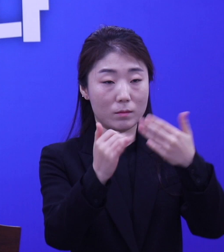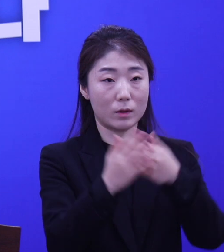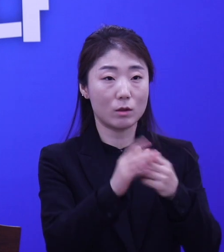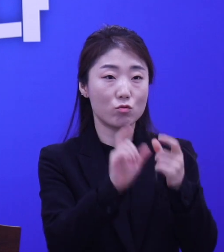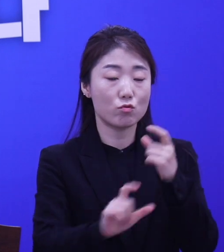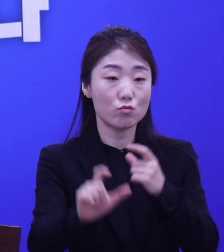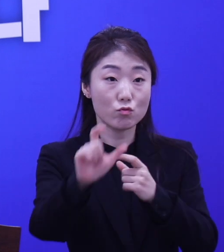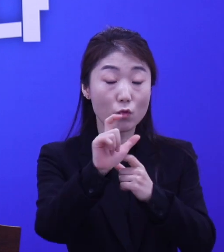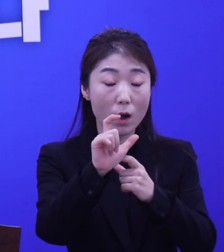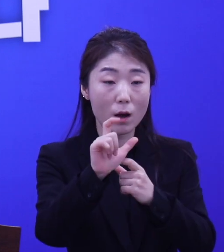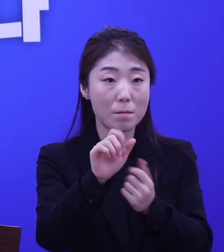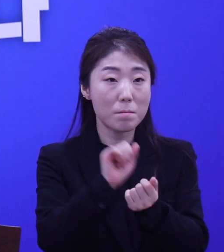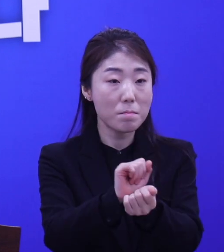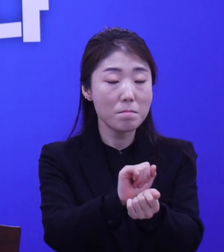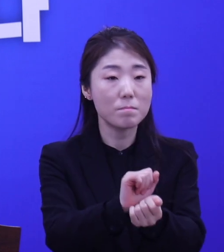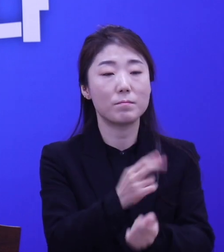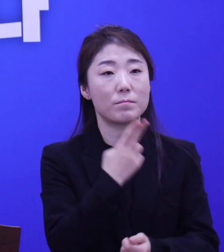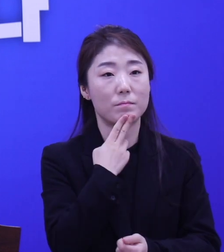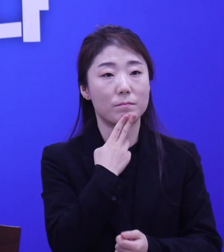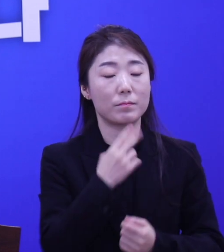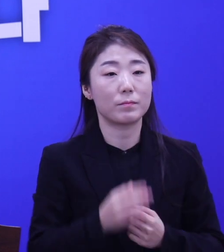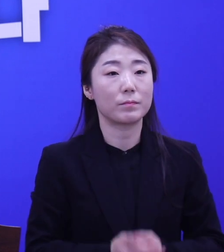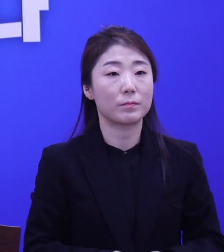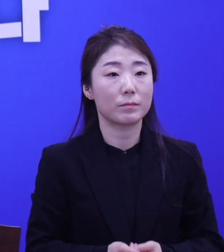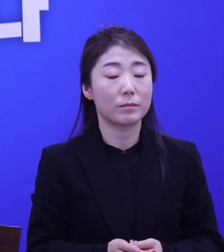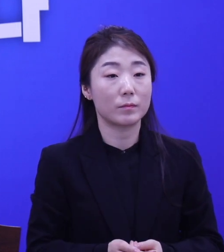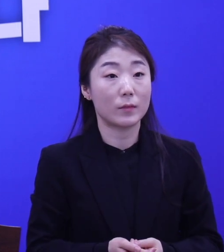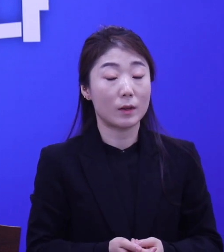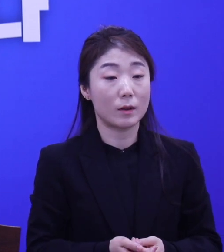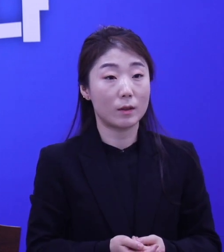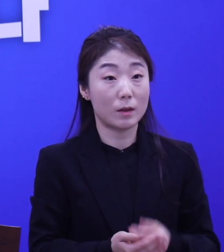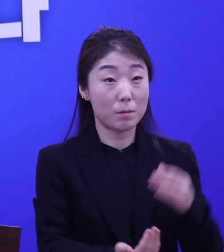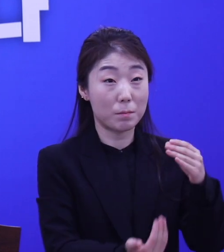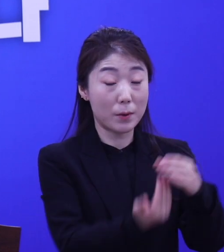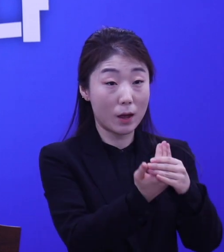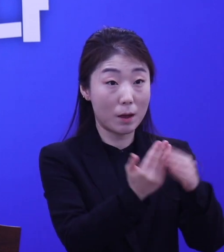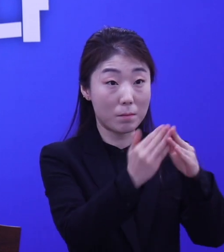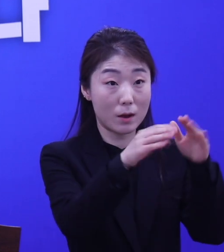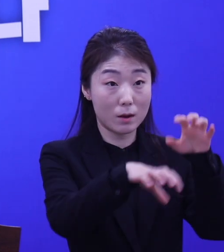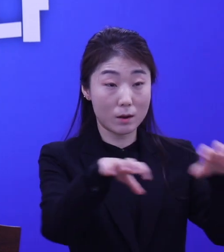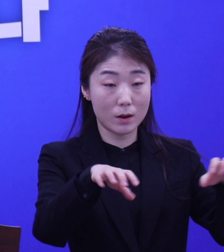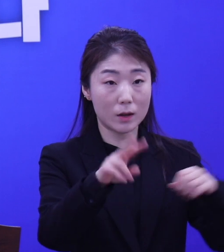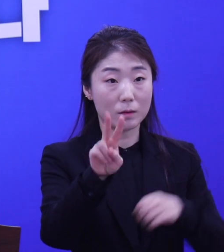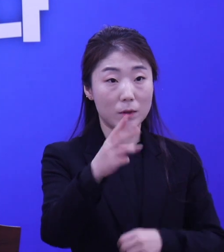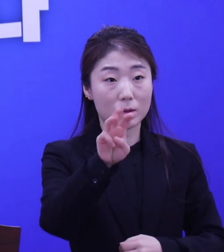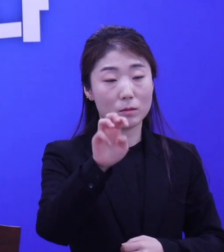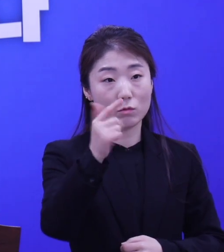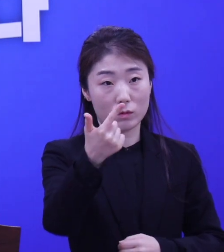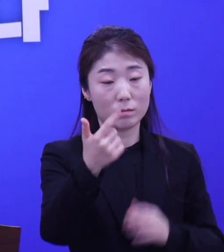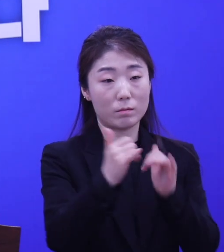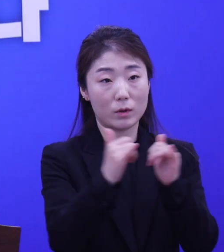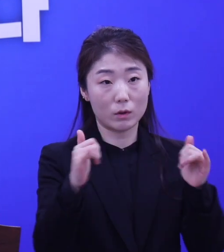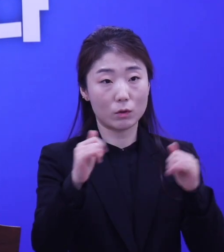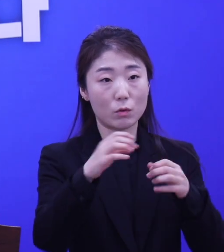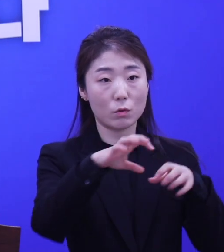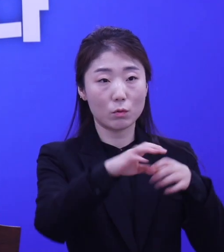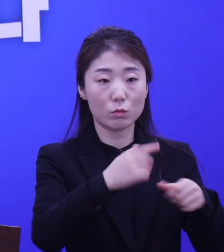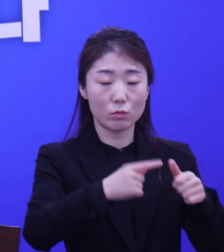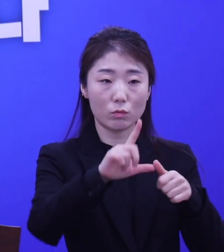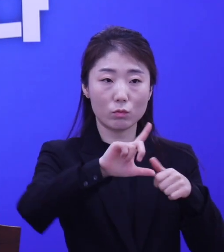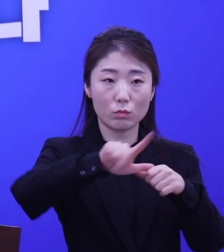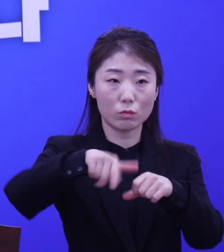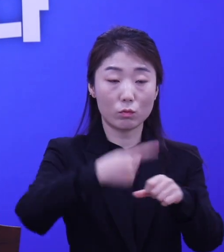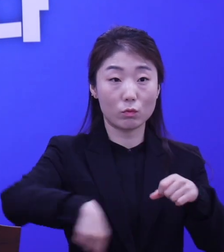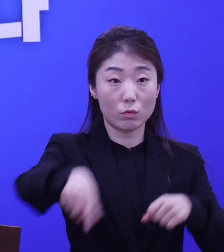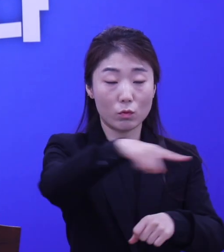추가 확진자는 없습니다. 확진자가 발생한 두개 마을 236명과 인근 마을 4개